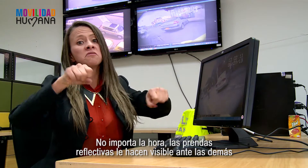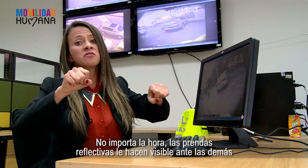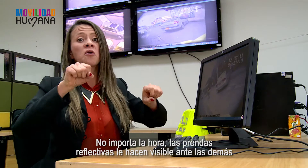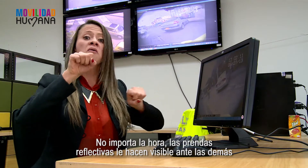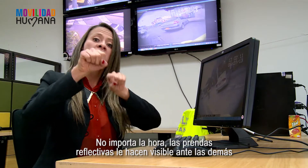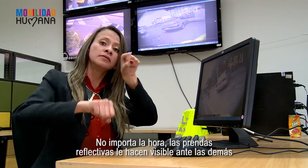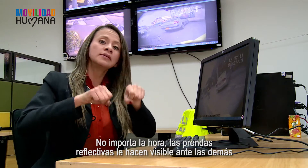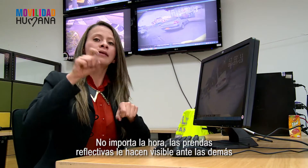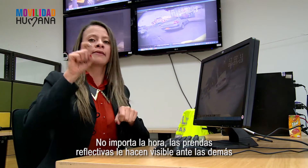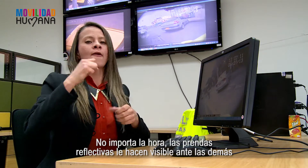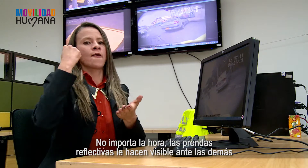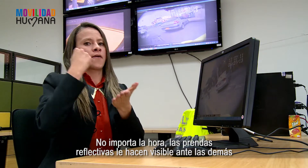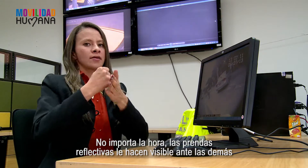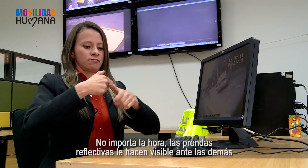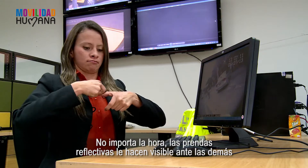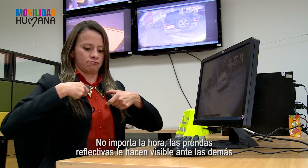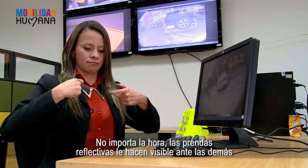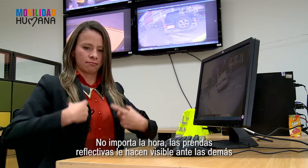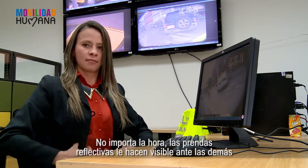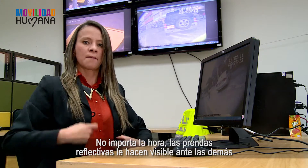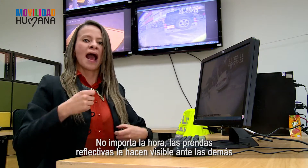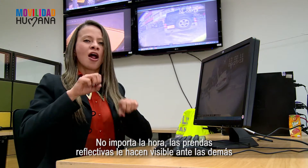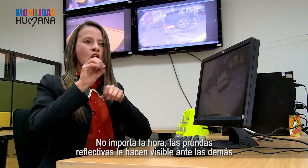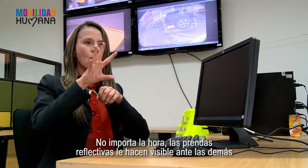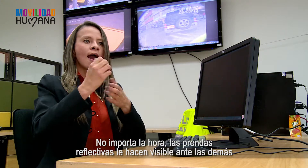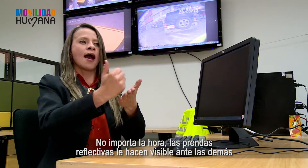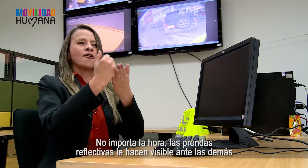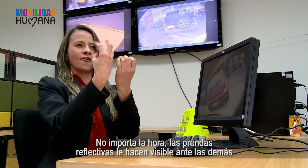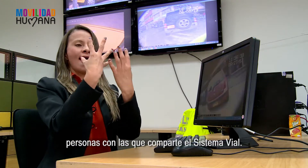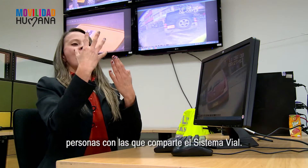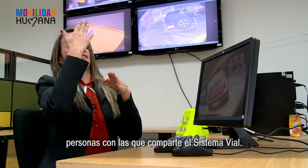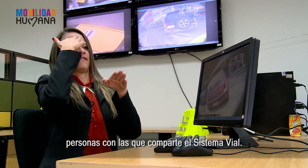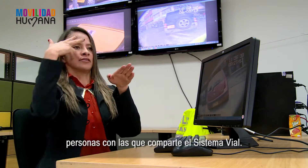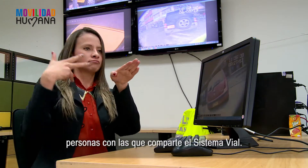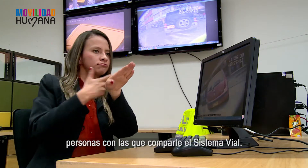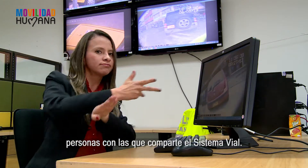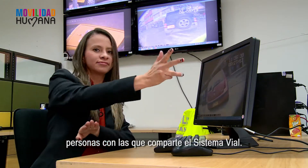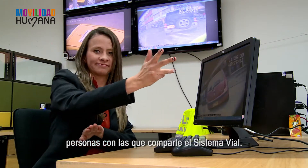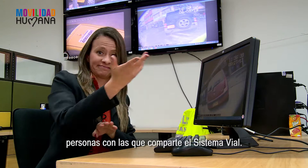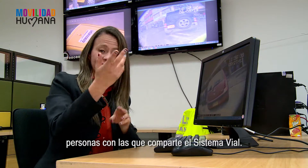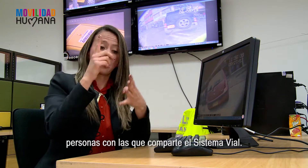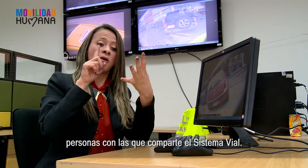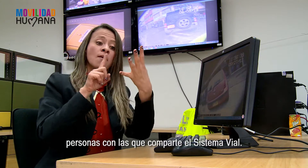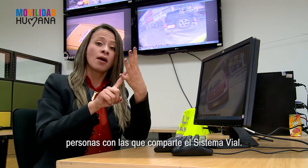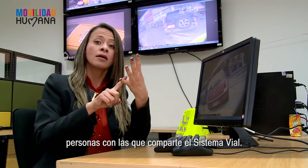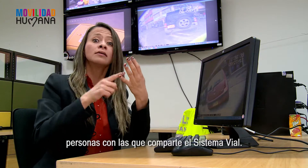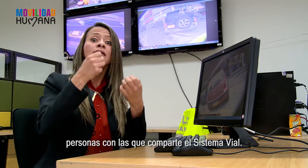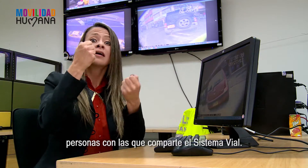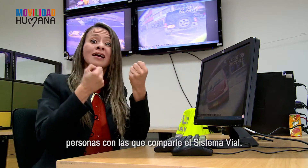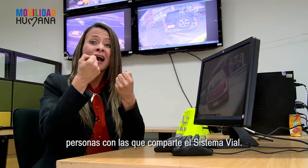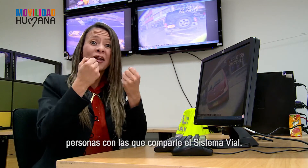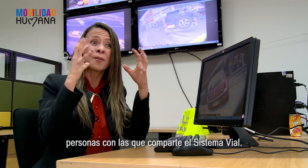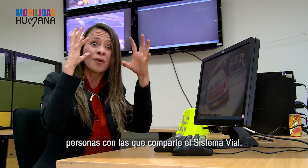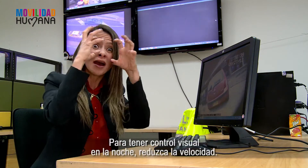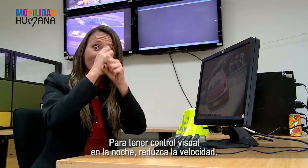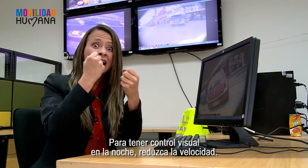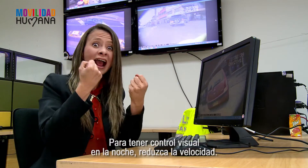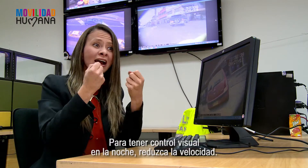las prendas reflectivas le hacen visible ante las demás personas con las que comparte el sistema vial. Para tener el